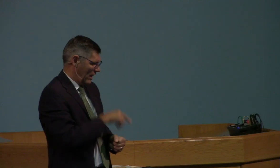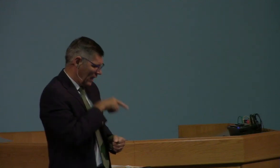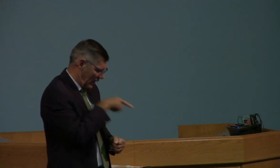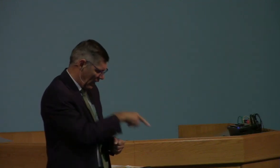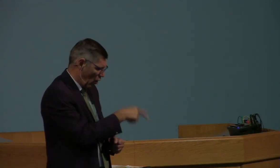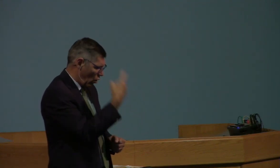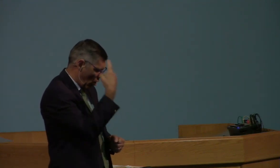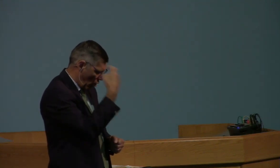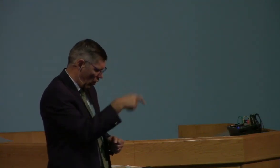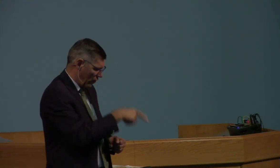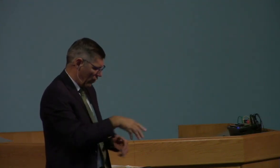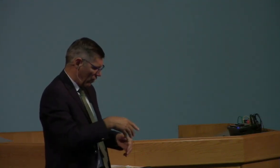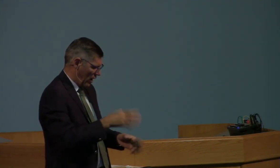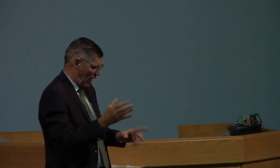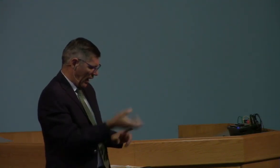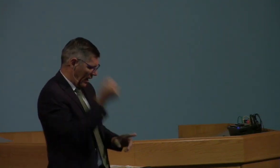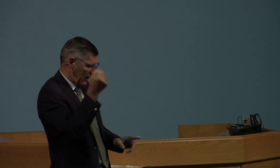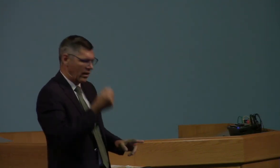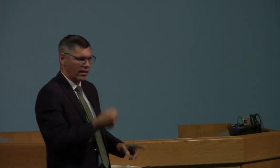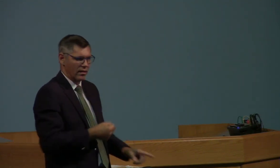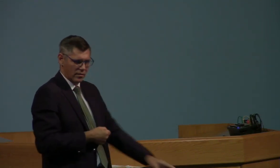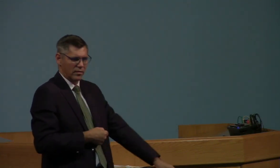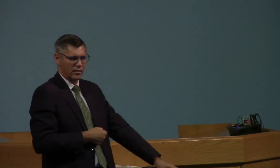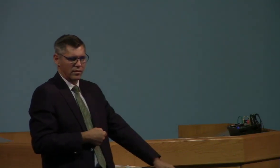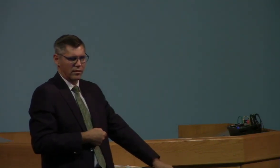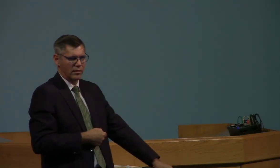Jou geloof red.